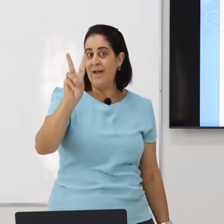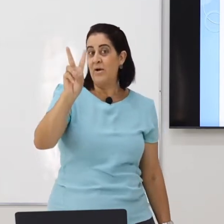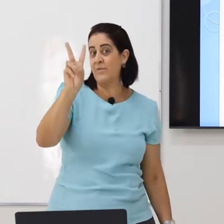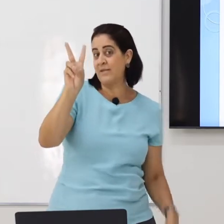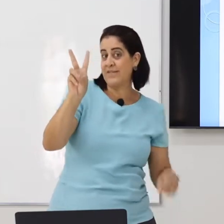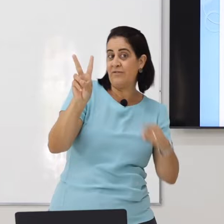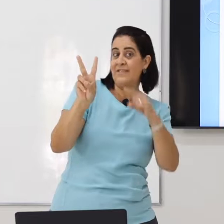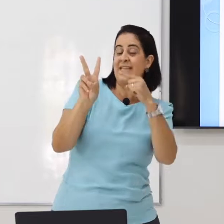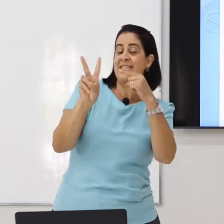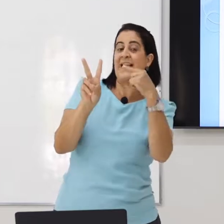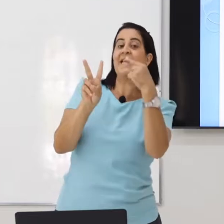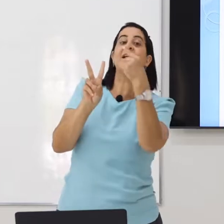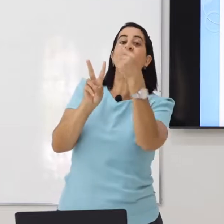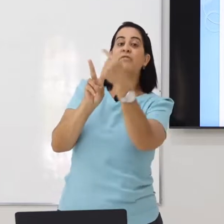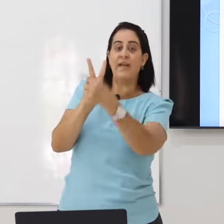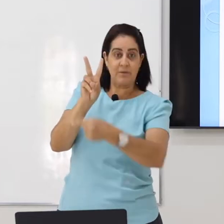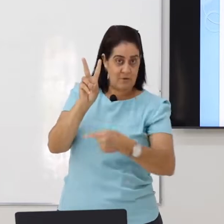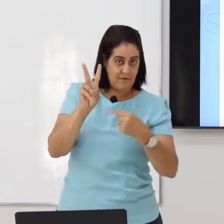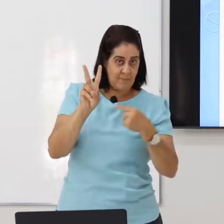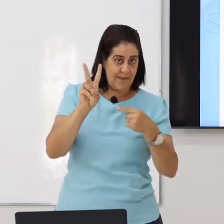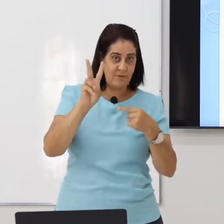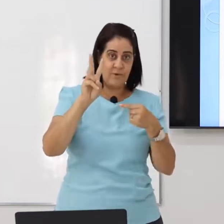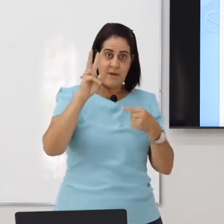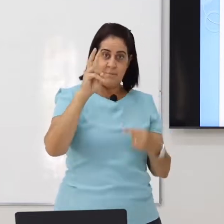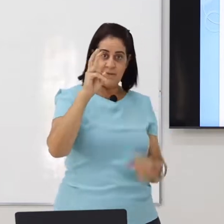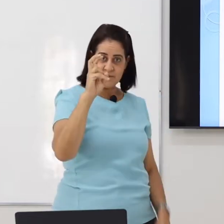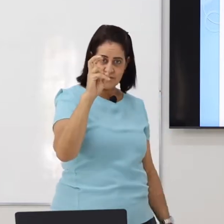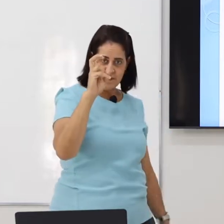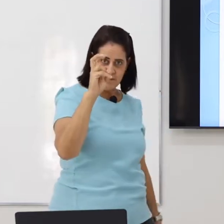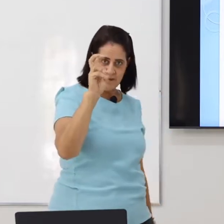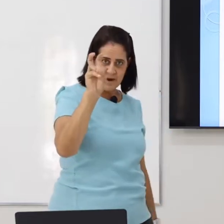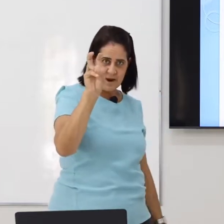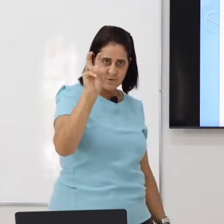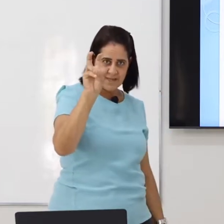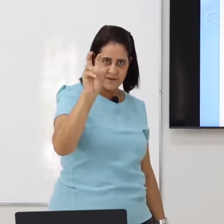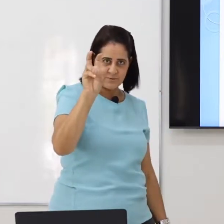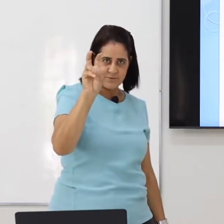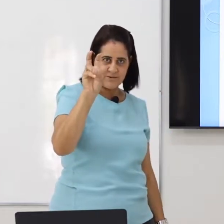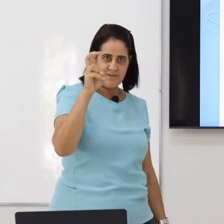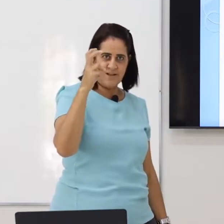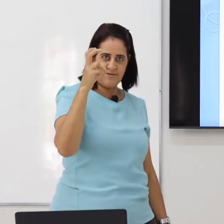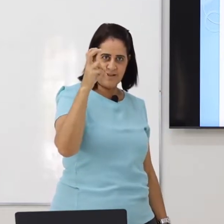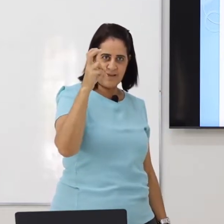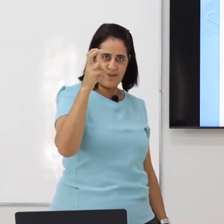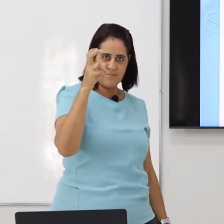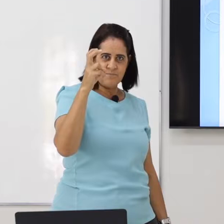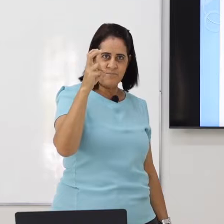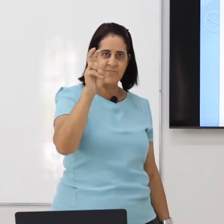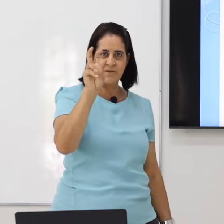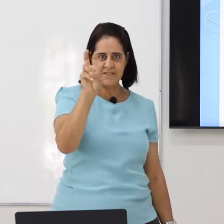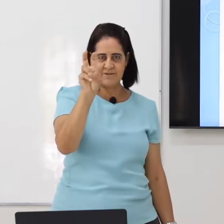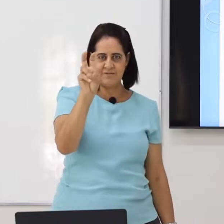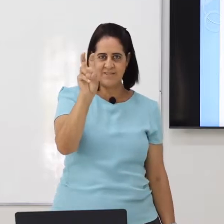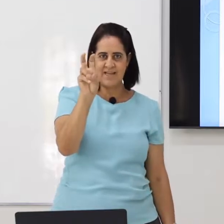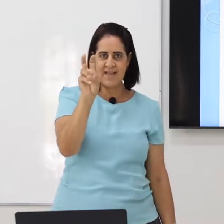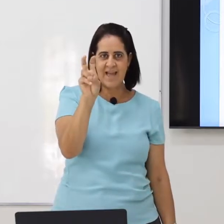como se você fizesse a letra V do alfabeto, mas você vai envergar os dedos. Tá vendo aqui? Você vai fazer